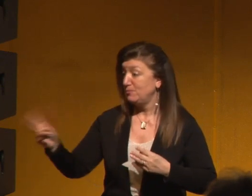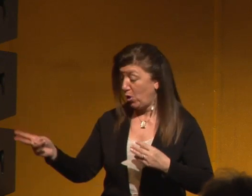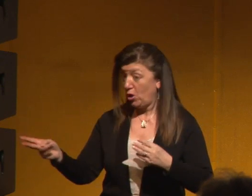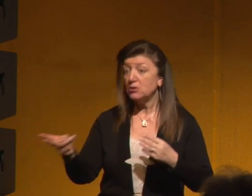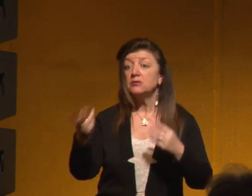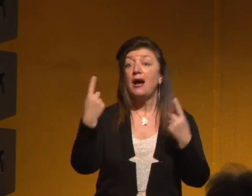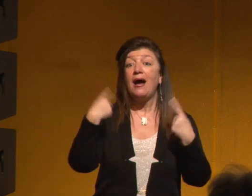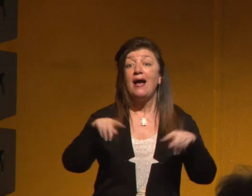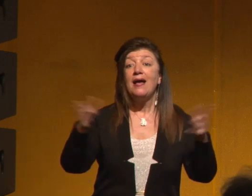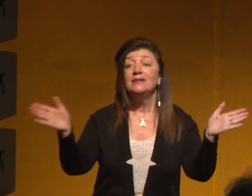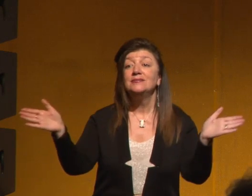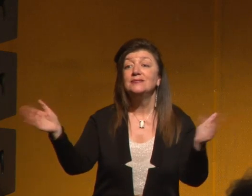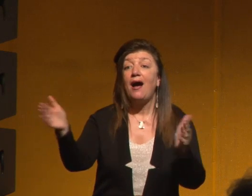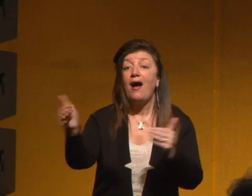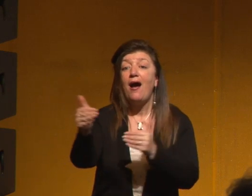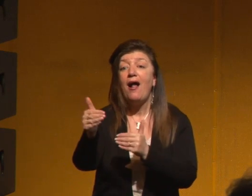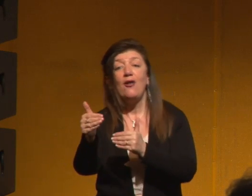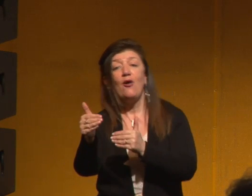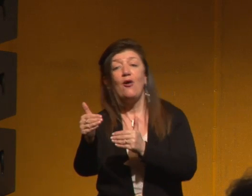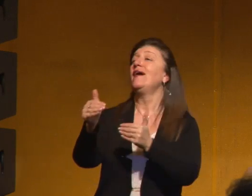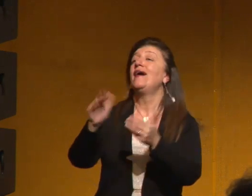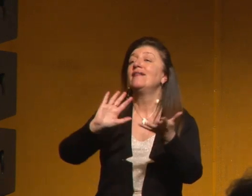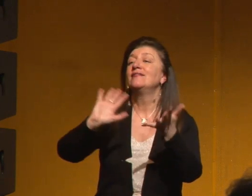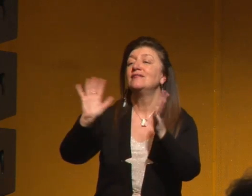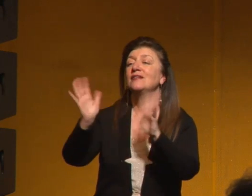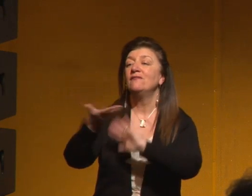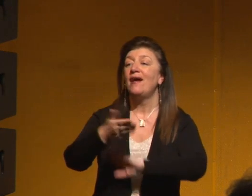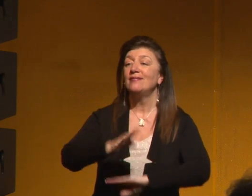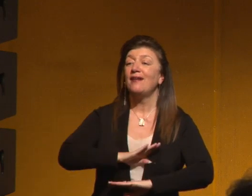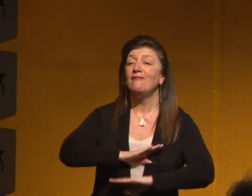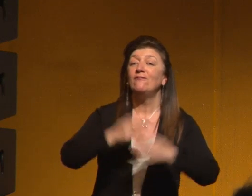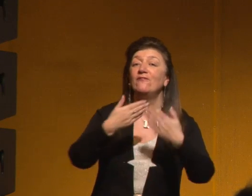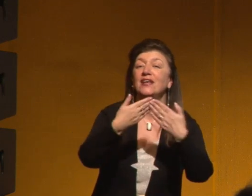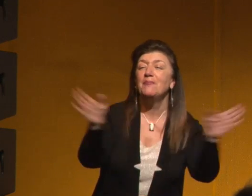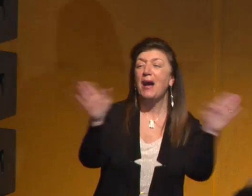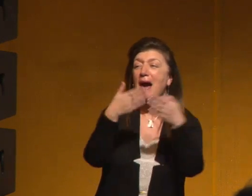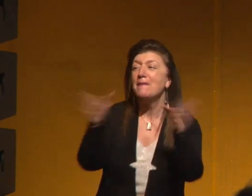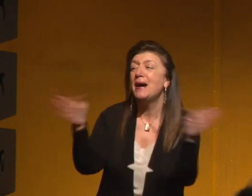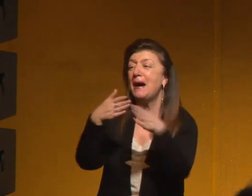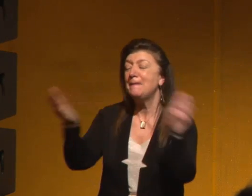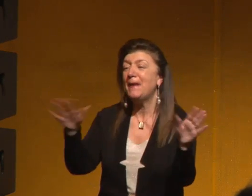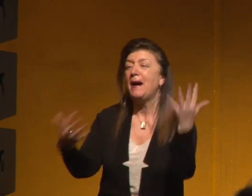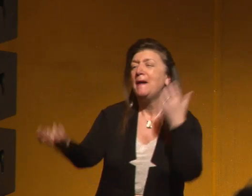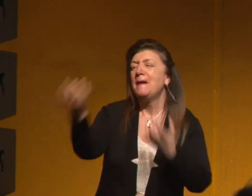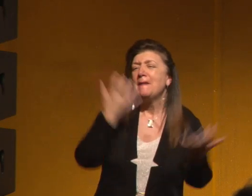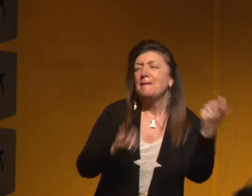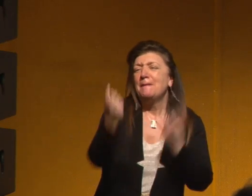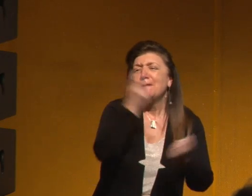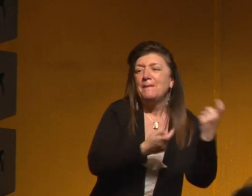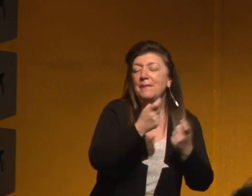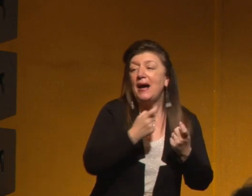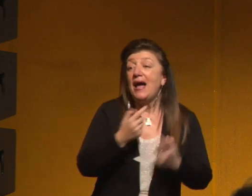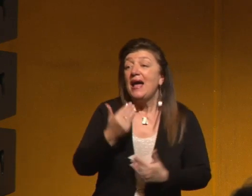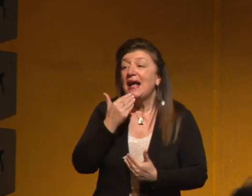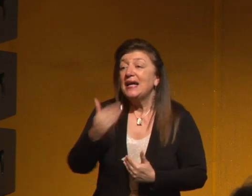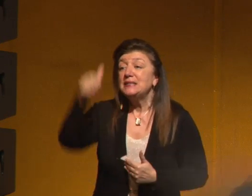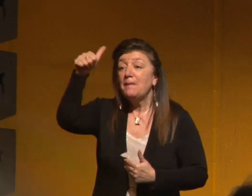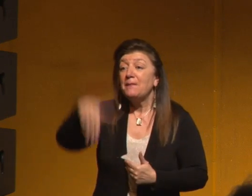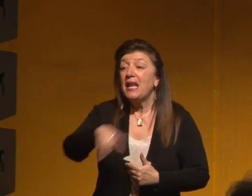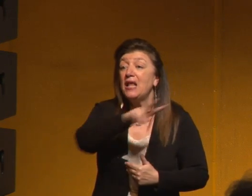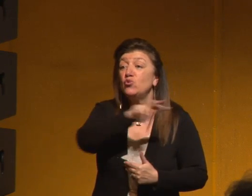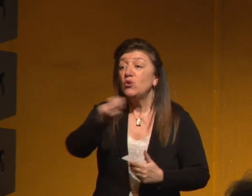con coraggio apre tutte le sue finestre grazie agli oltre 1200 incontri che sono in